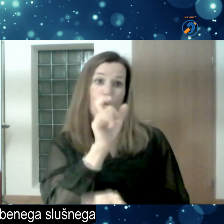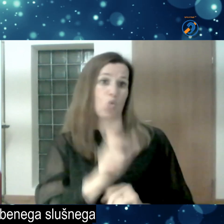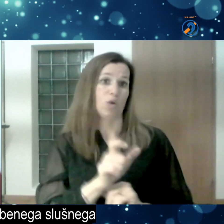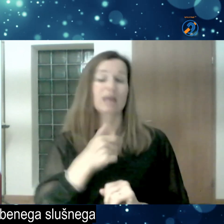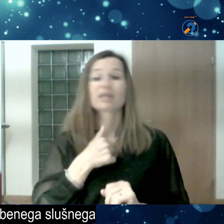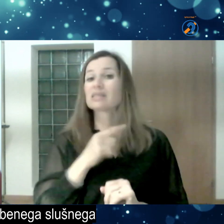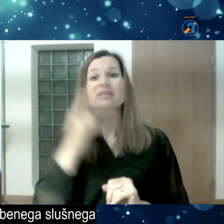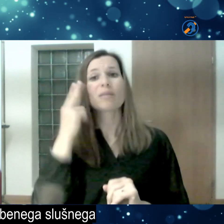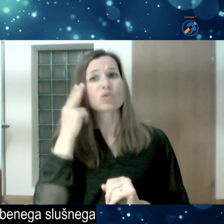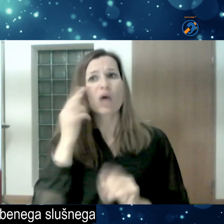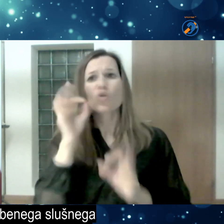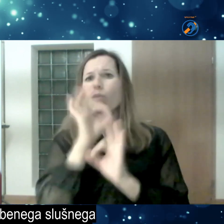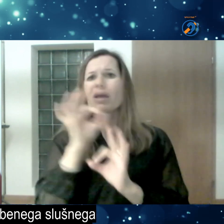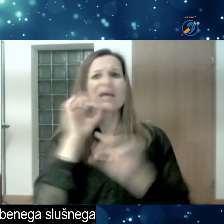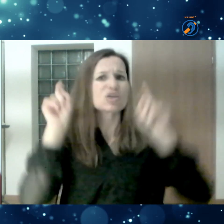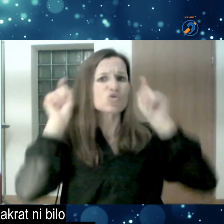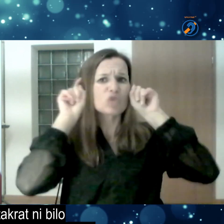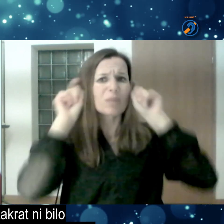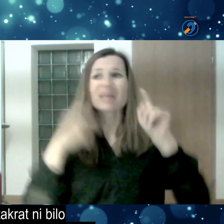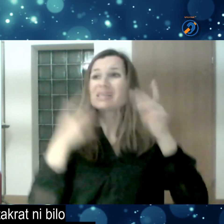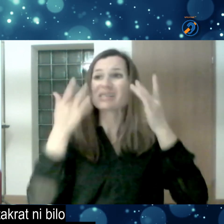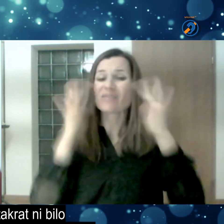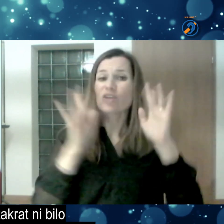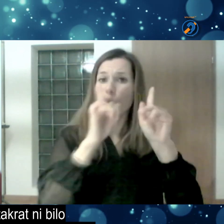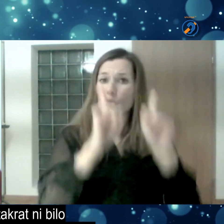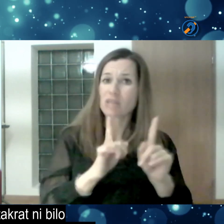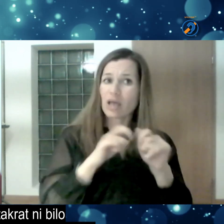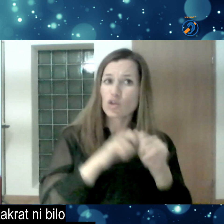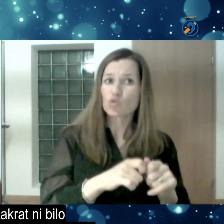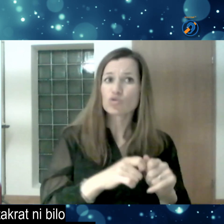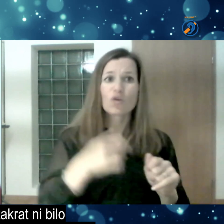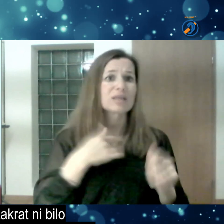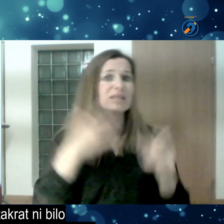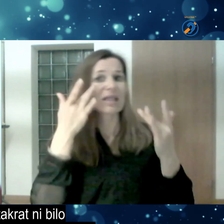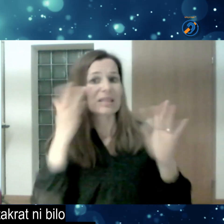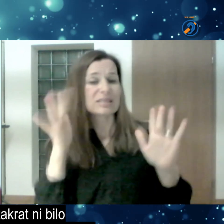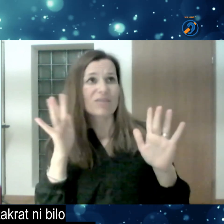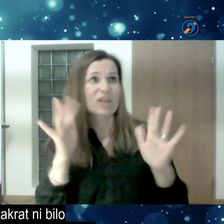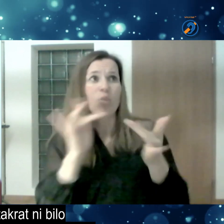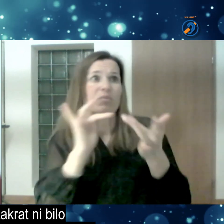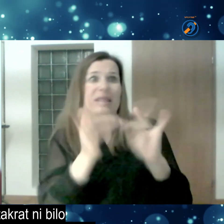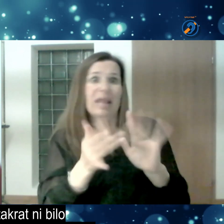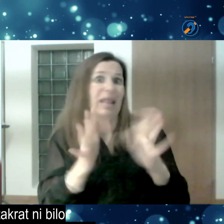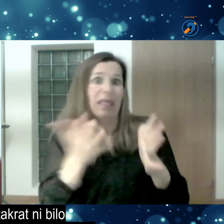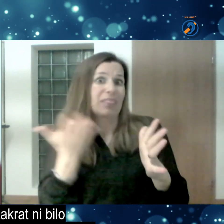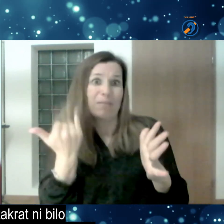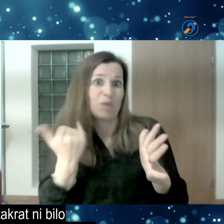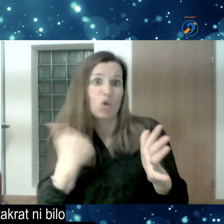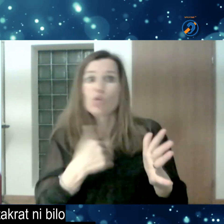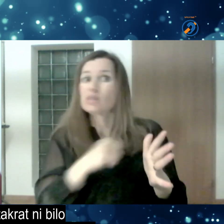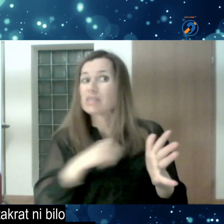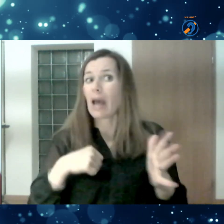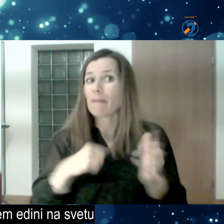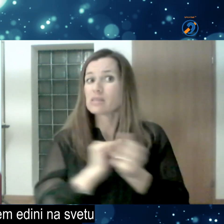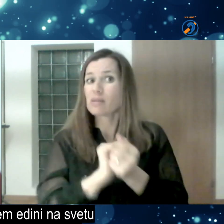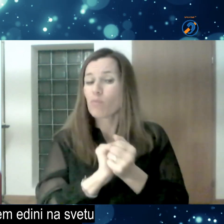nobenega slušnega aparata, nisem vedel za društvo, nisem vedel, tudi spleta takrat ni bilo in sem se čisto sam soočal in sem